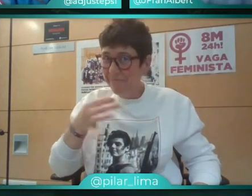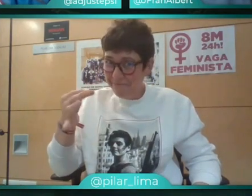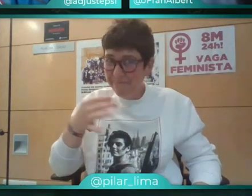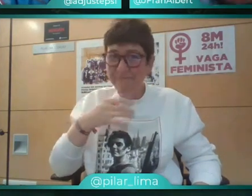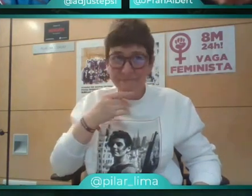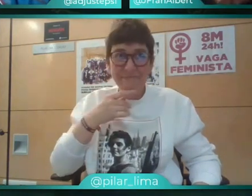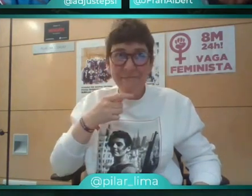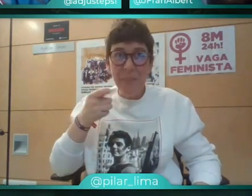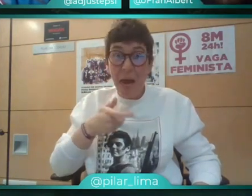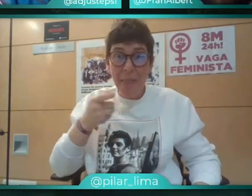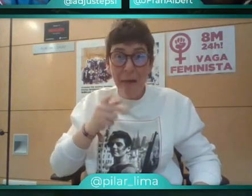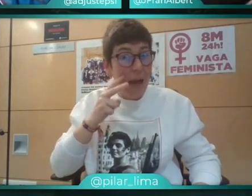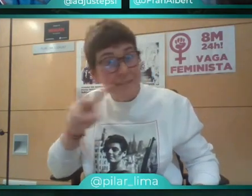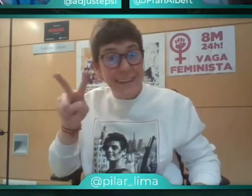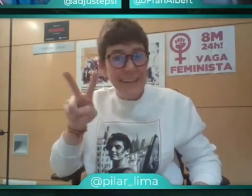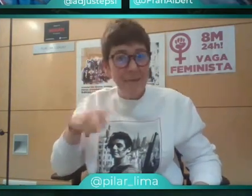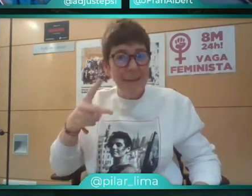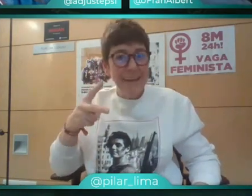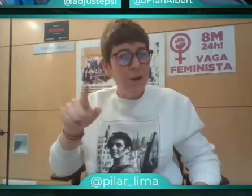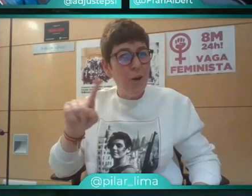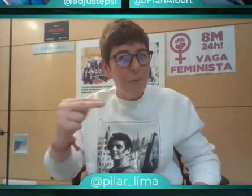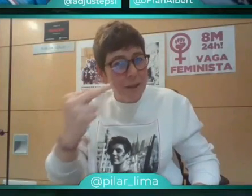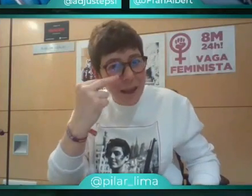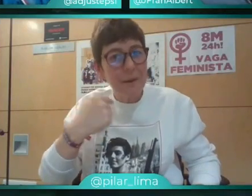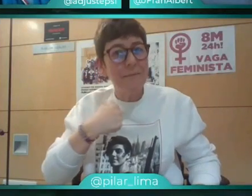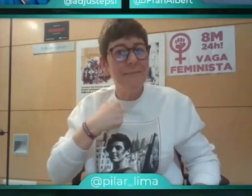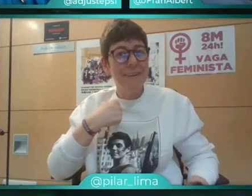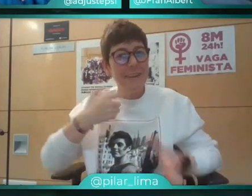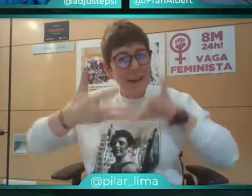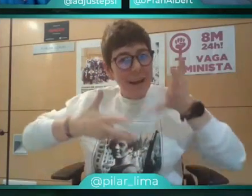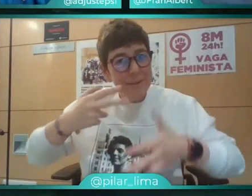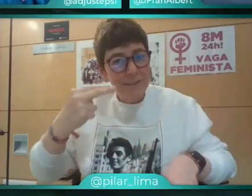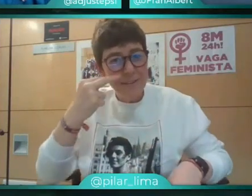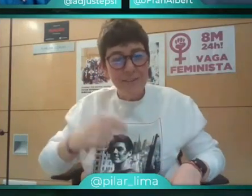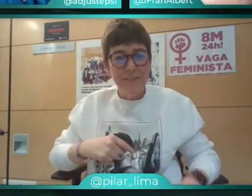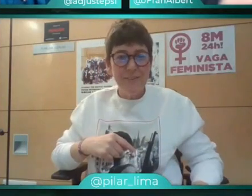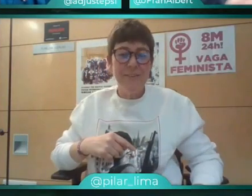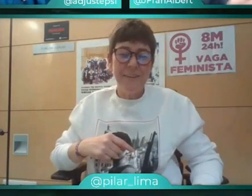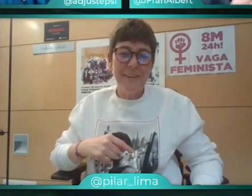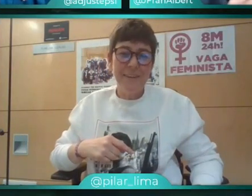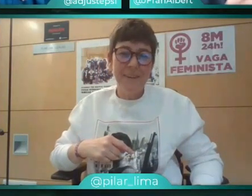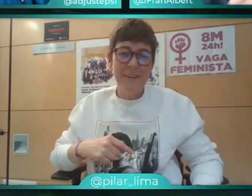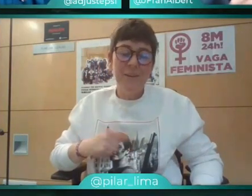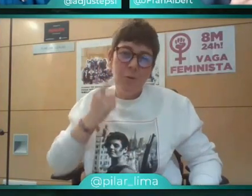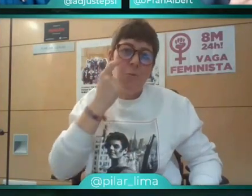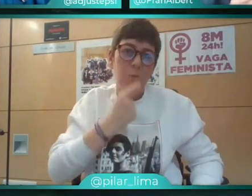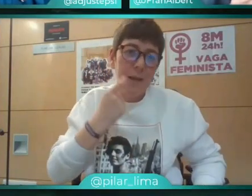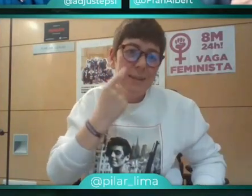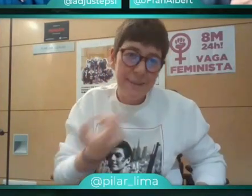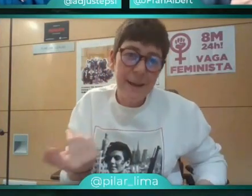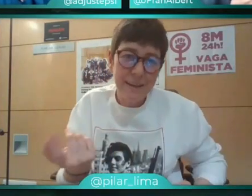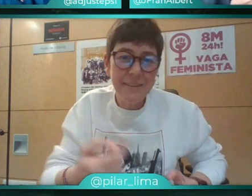entiendo entiendo sí sí sí entiendo Claro en las personas cuando me escuchan buscan